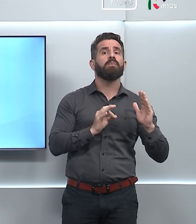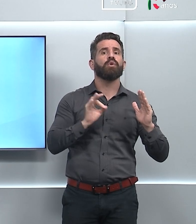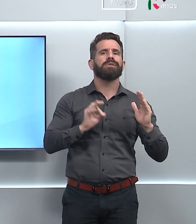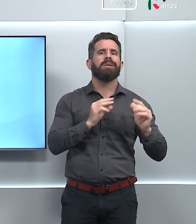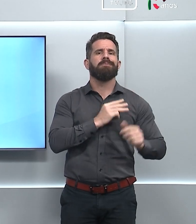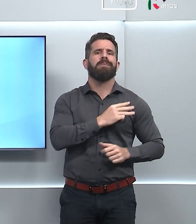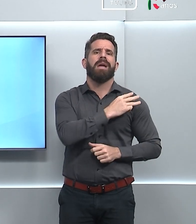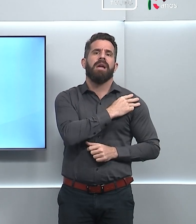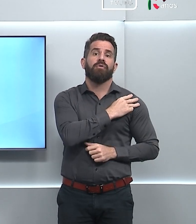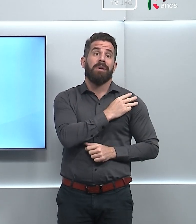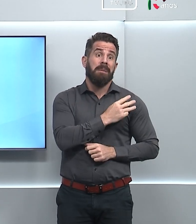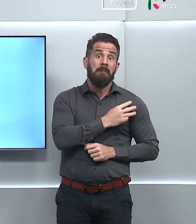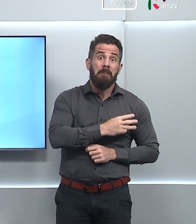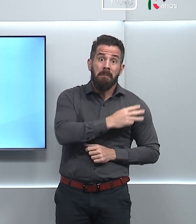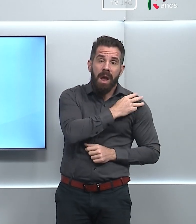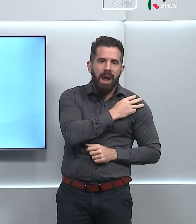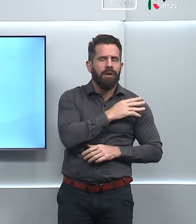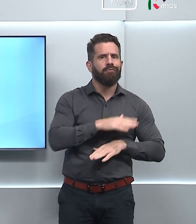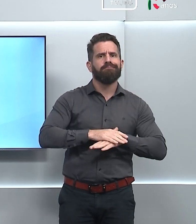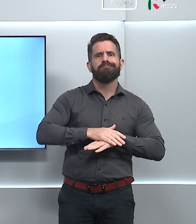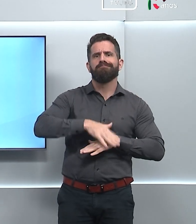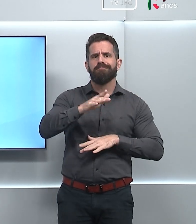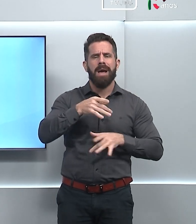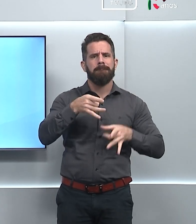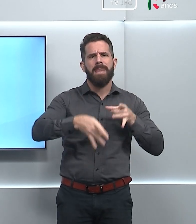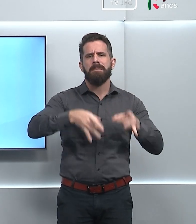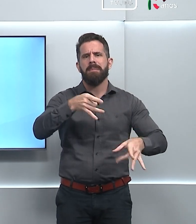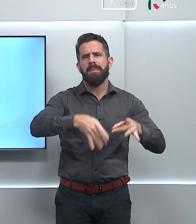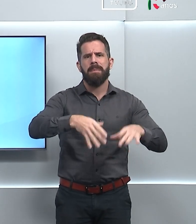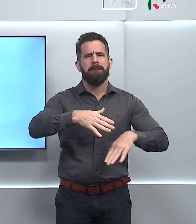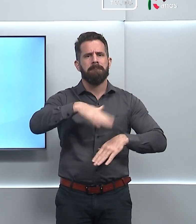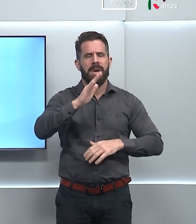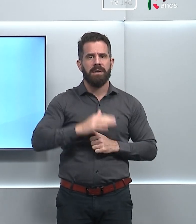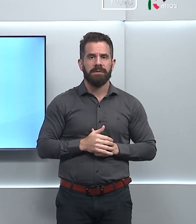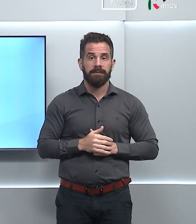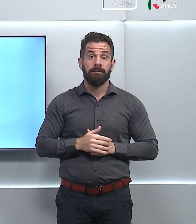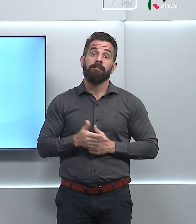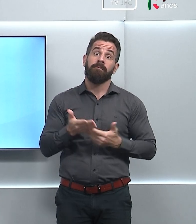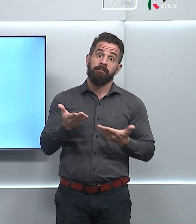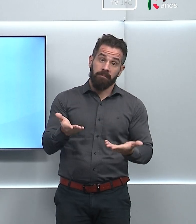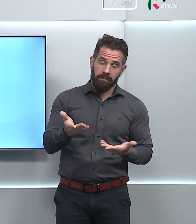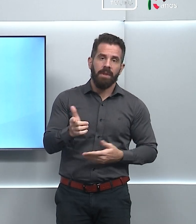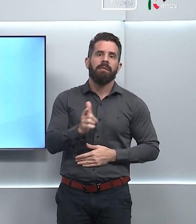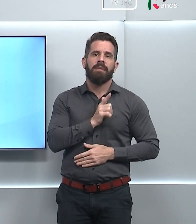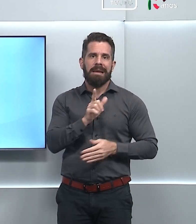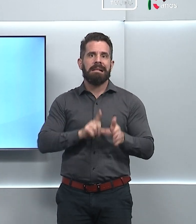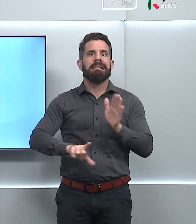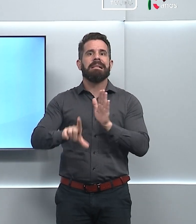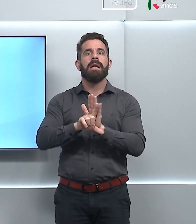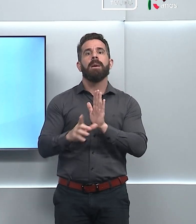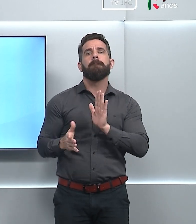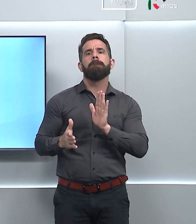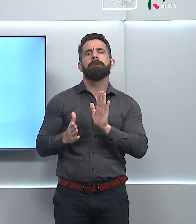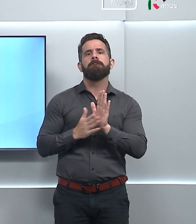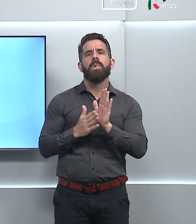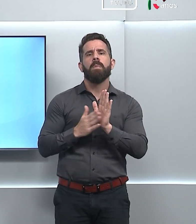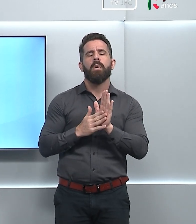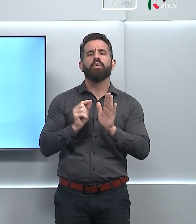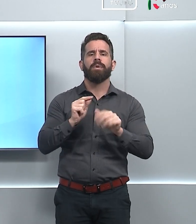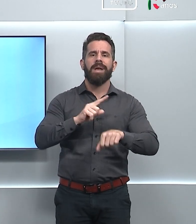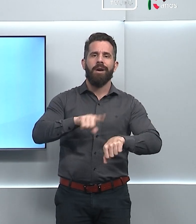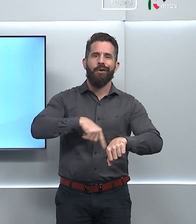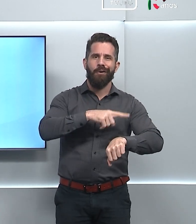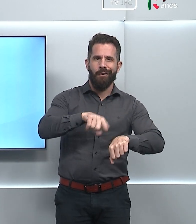da educação com a maior taxa de abandono. Bom, para isso, uma lei propõe mudanças na